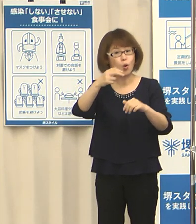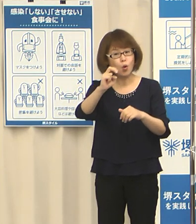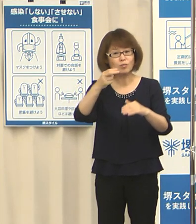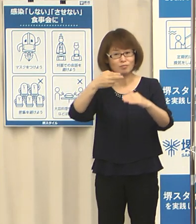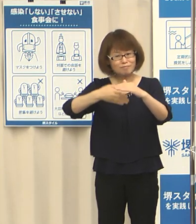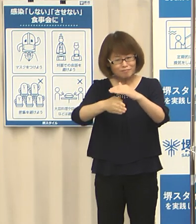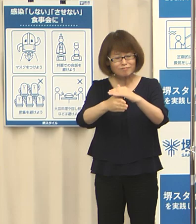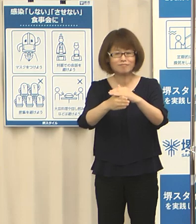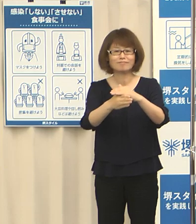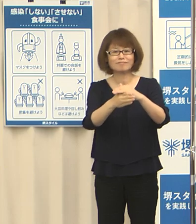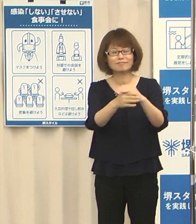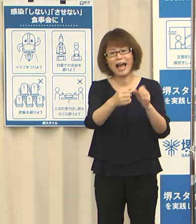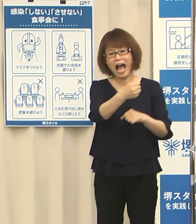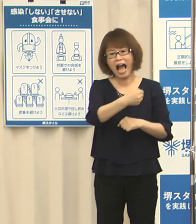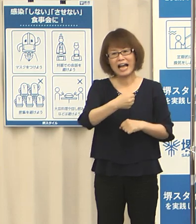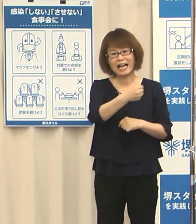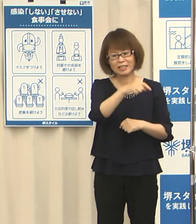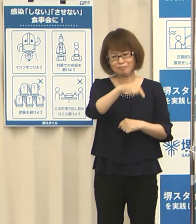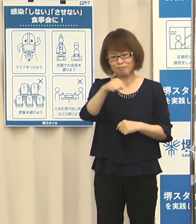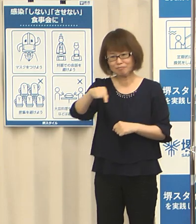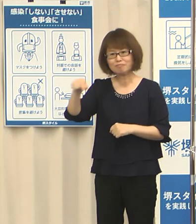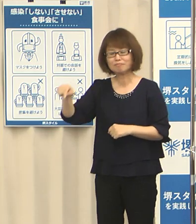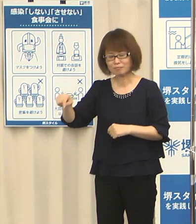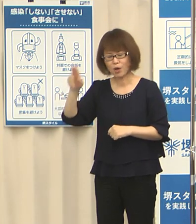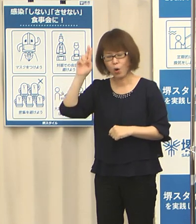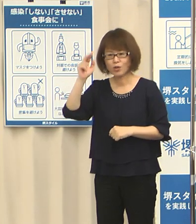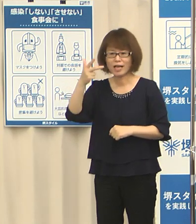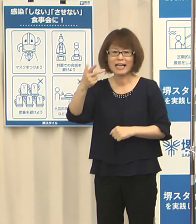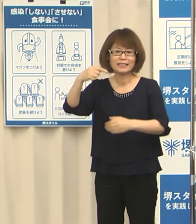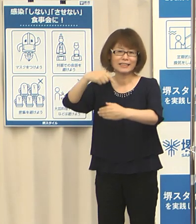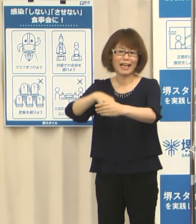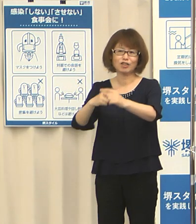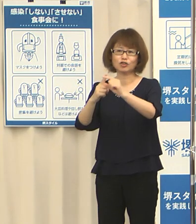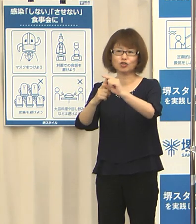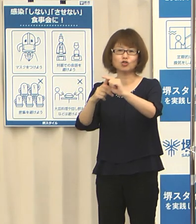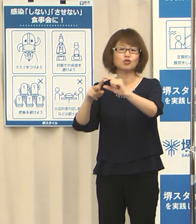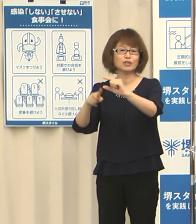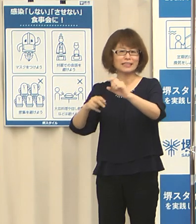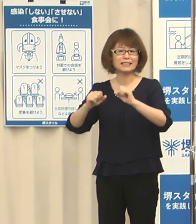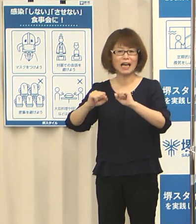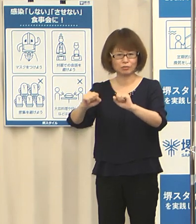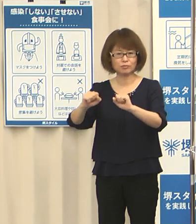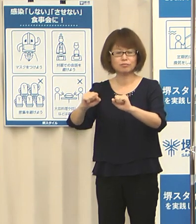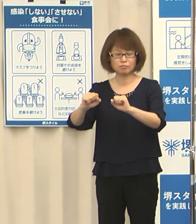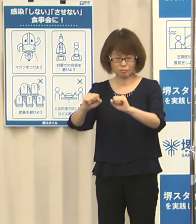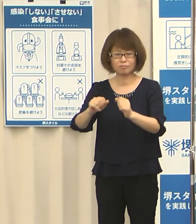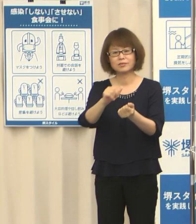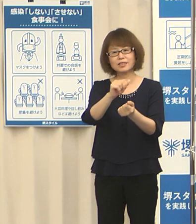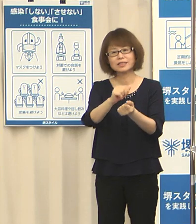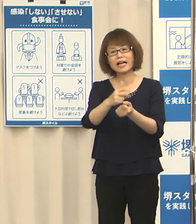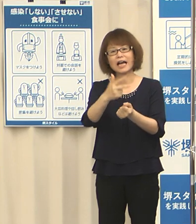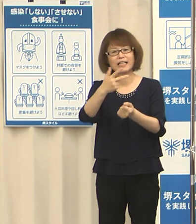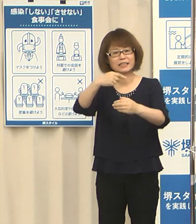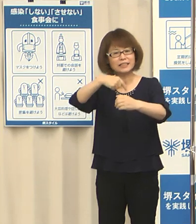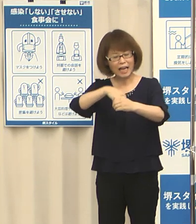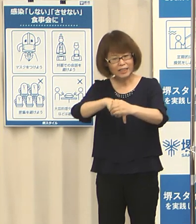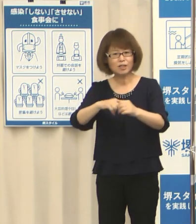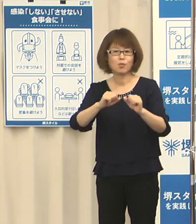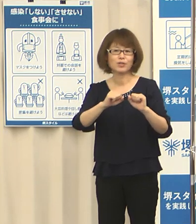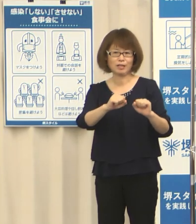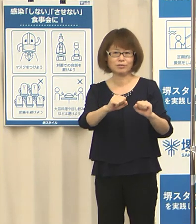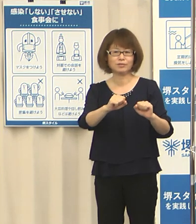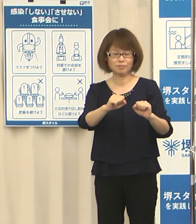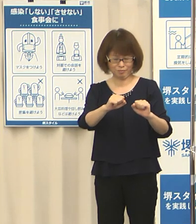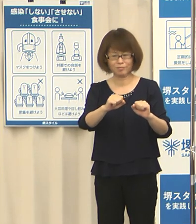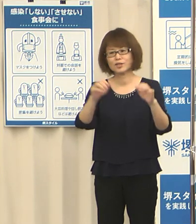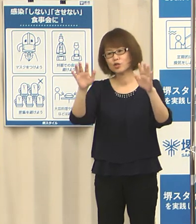線さん、市内、大阪市内中心部に行かれる方、もしくは堺市内の繁華街でも過ごされる方にぜひ